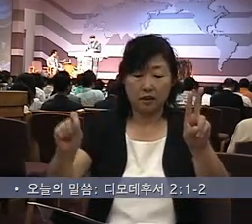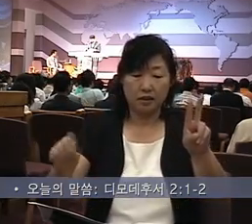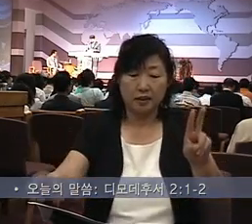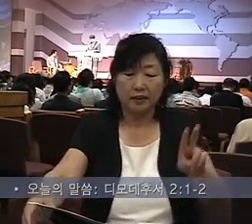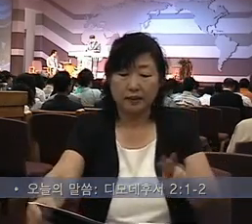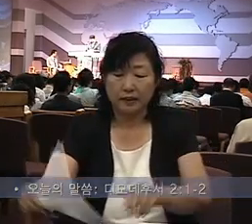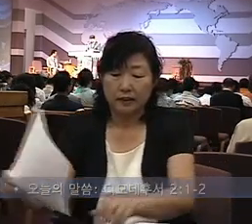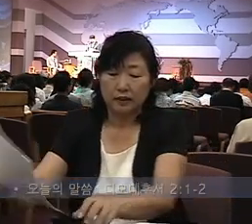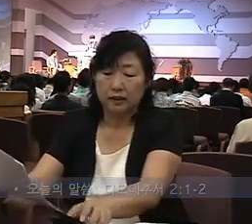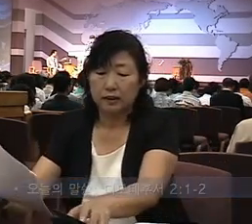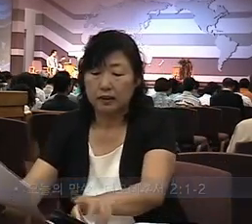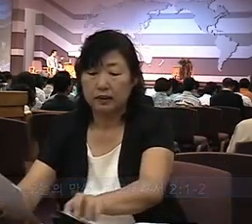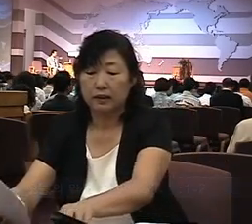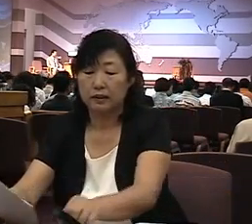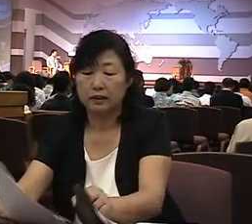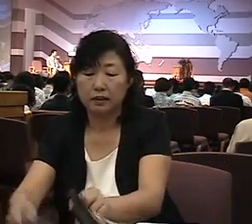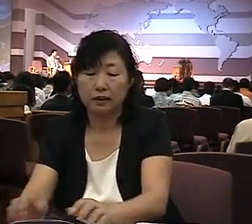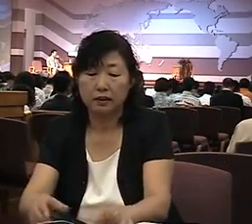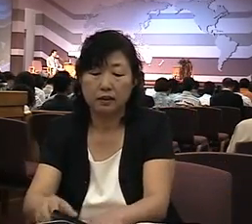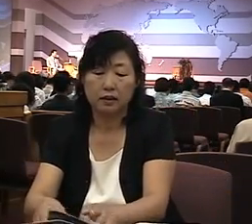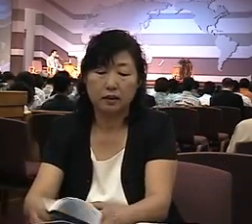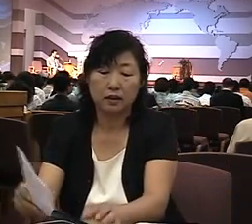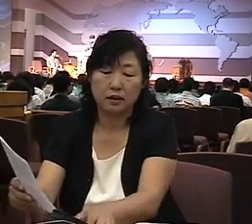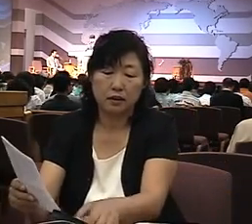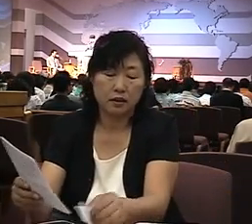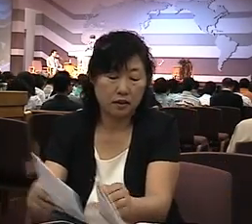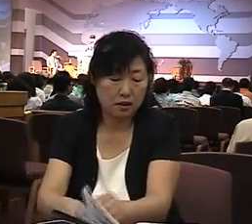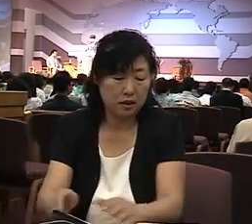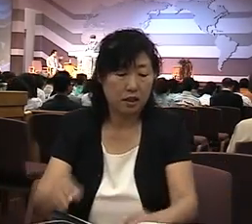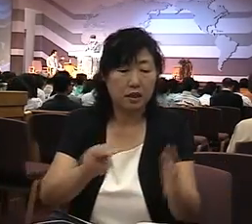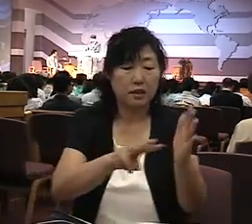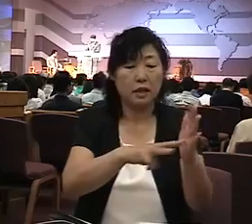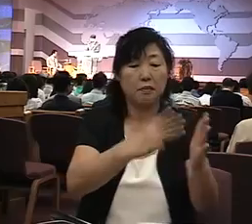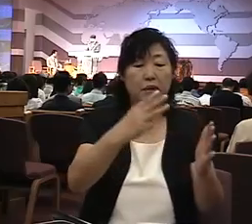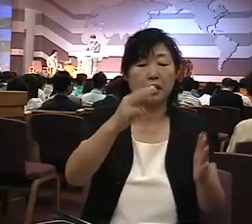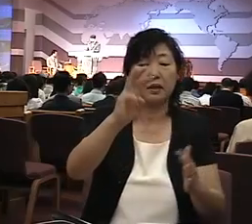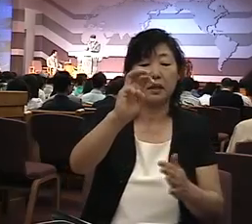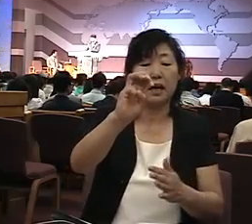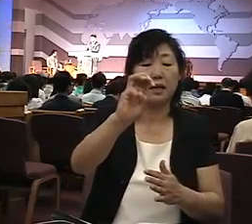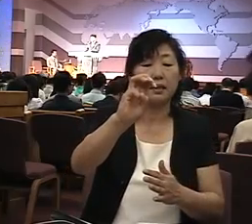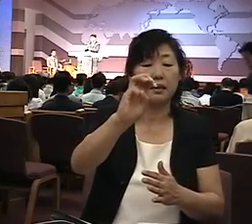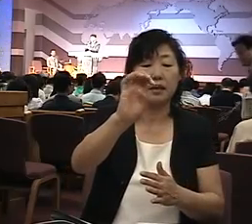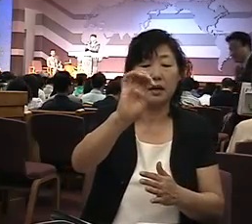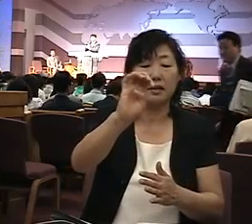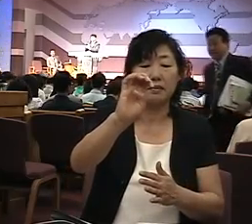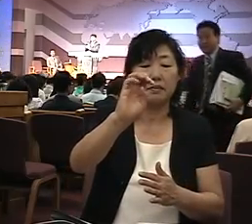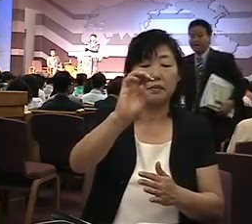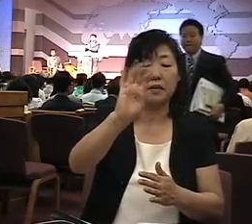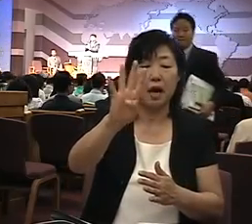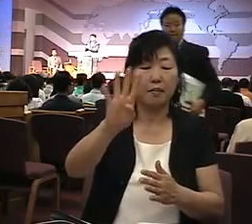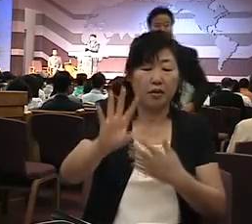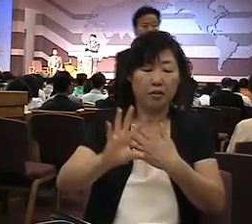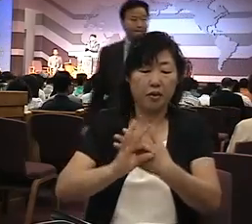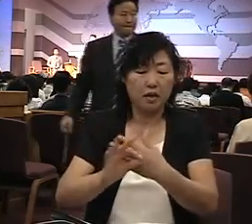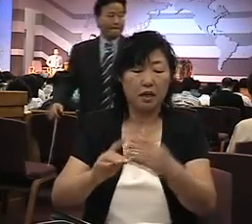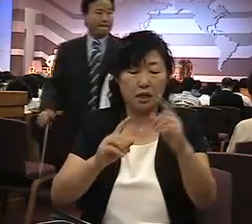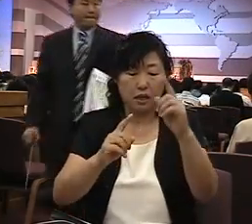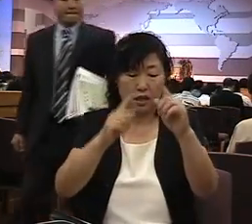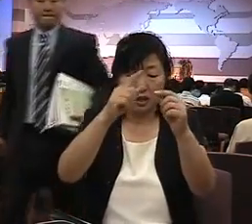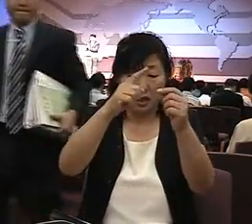성경으로 신약 343면에 있습니다. 디모데후서 2장 1절에서 2절, 2절밖에 안 됩니다. 다